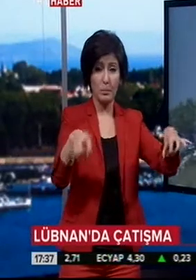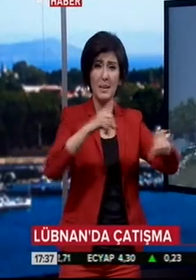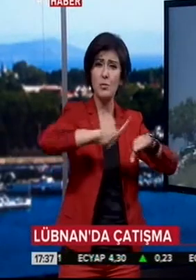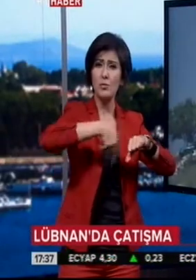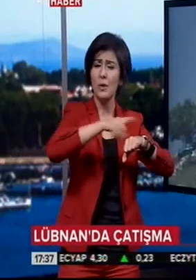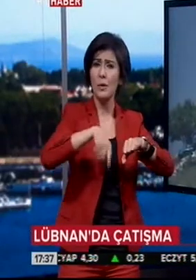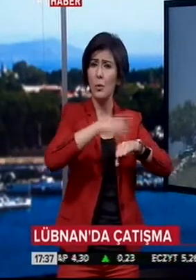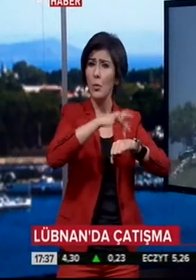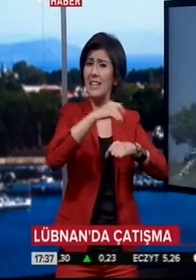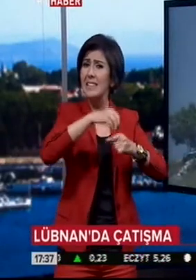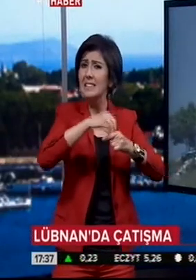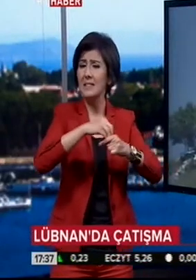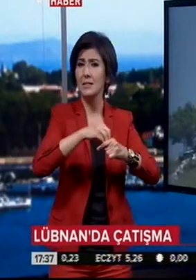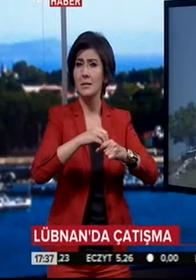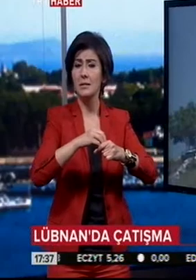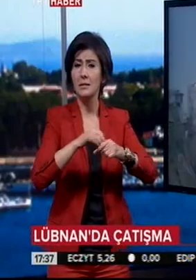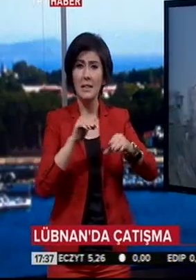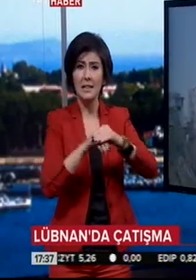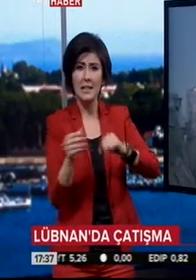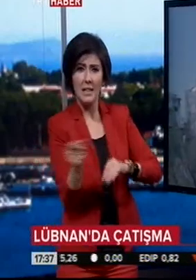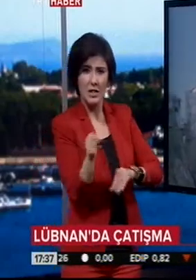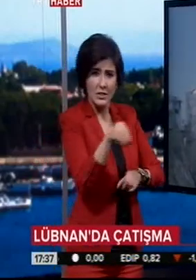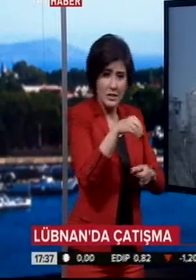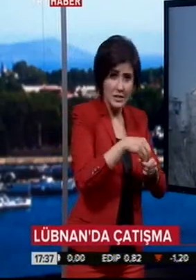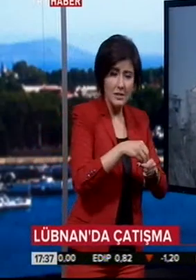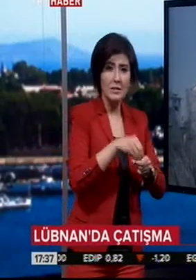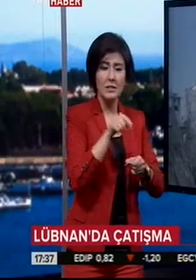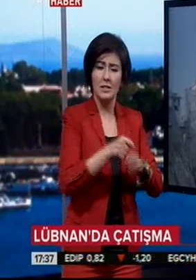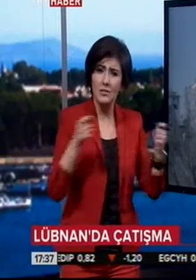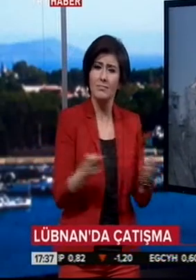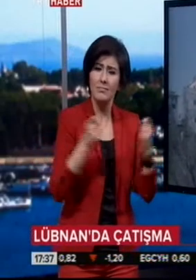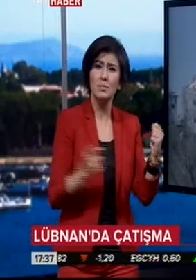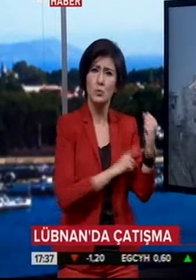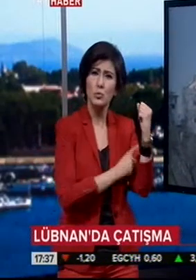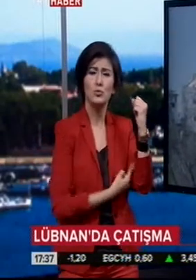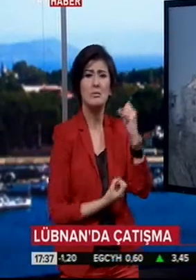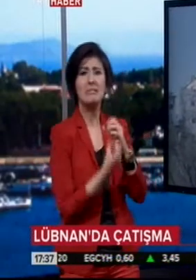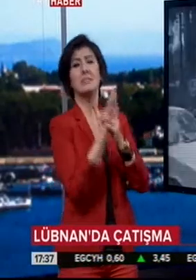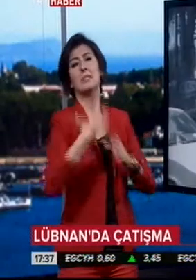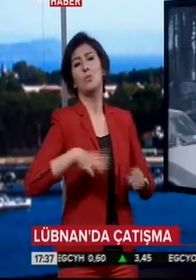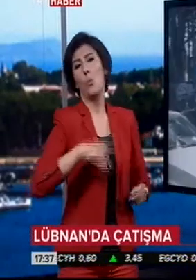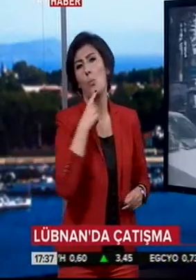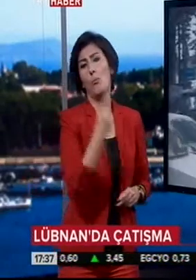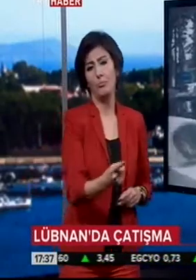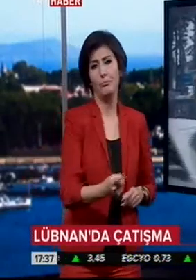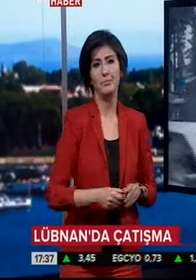süredir ülkedeki mülteci kamplarında nüfuzlarını güçlendirmek için mücadele ettikleri bildirildi.